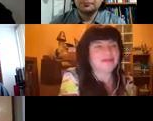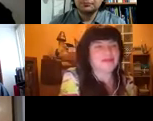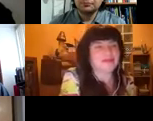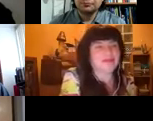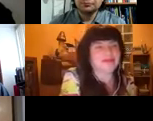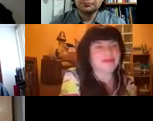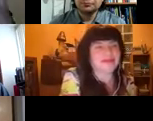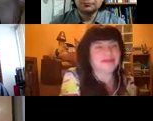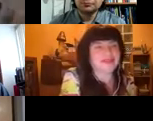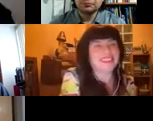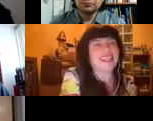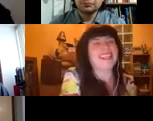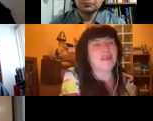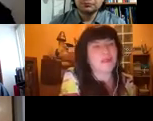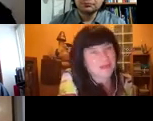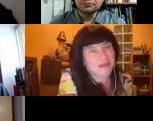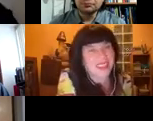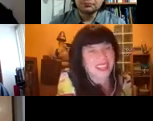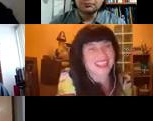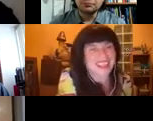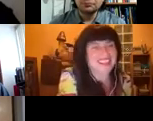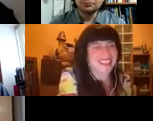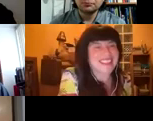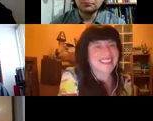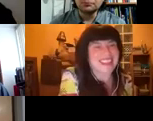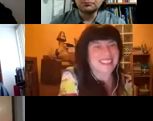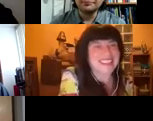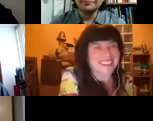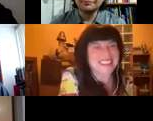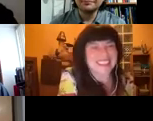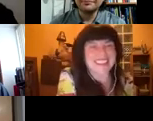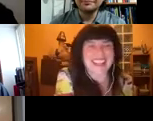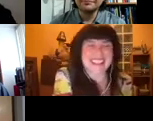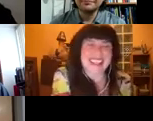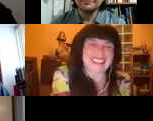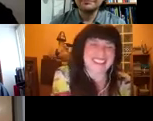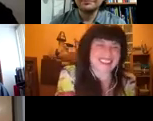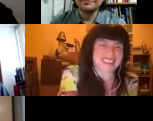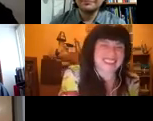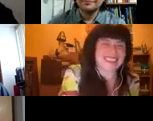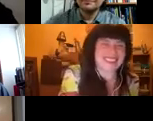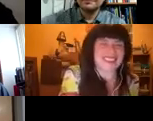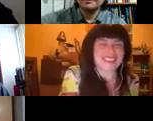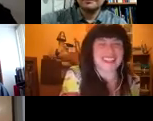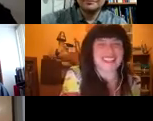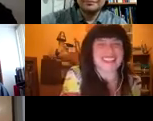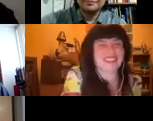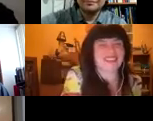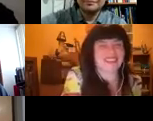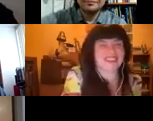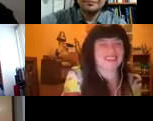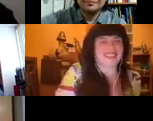humanos fuéramos solo de un tipo de modalidad lingüística. De un tipo de modalidad, sí. Gracias. Eso. Muchas